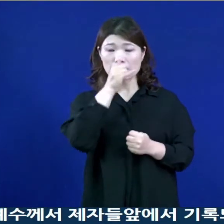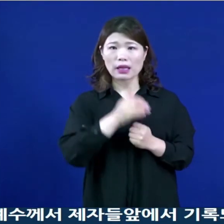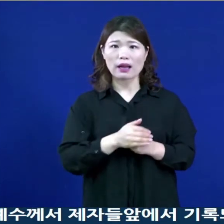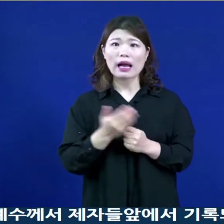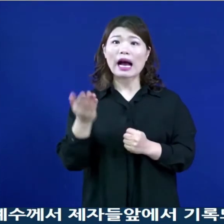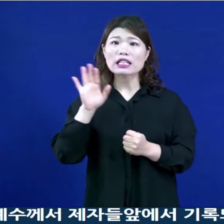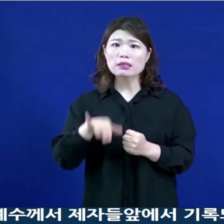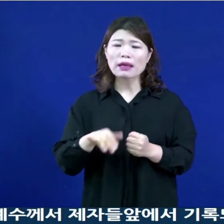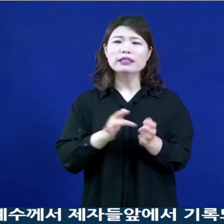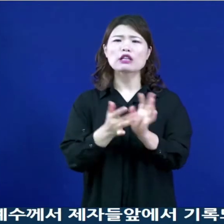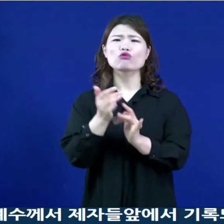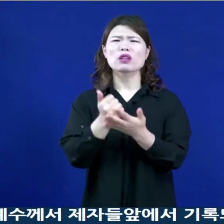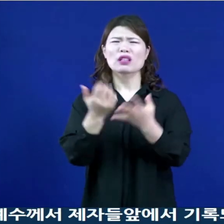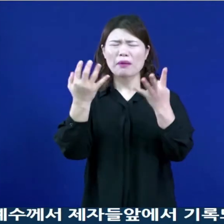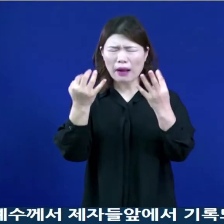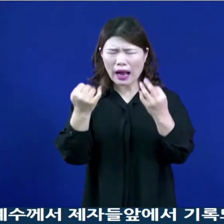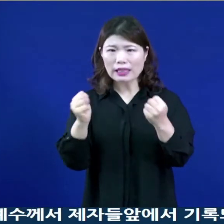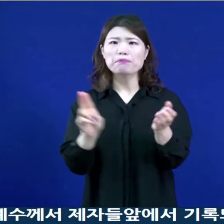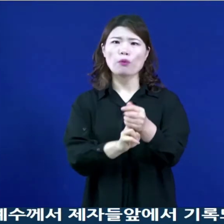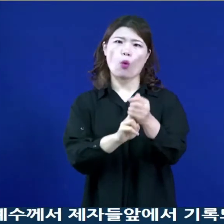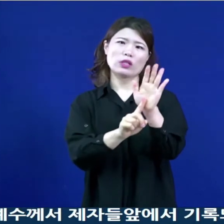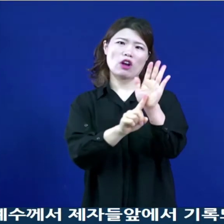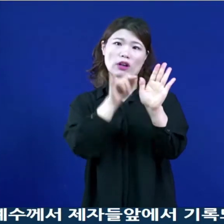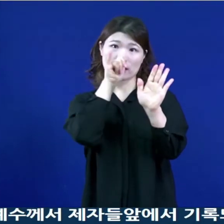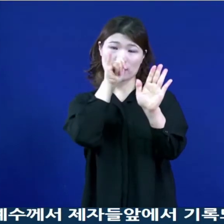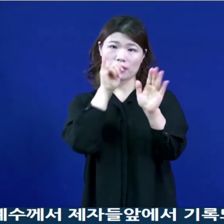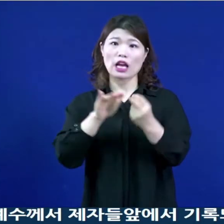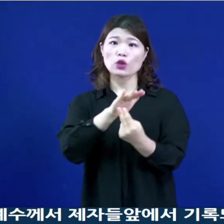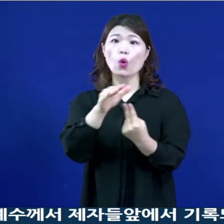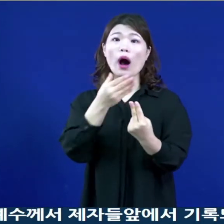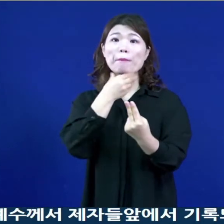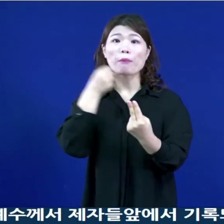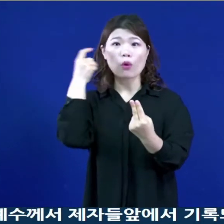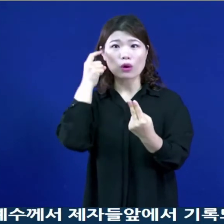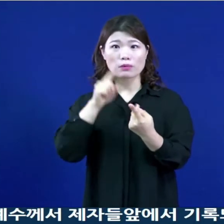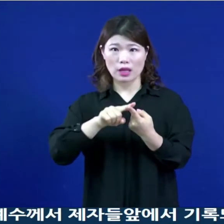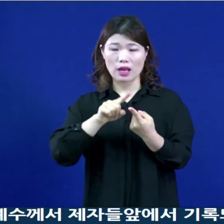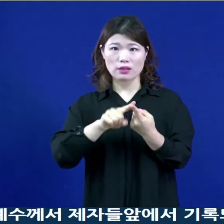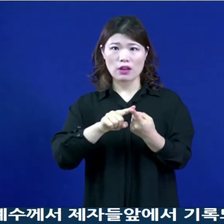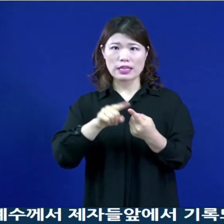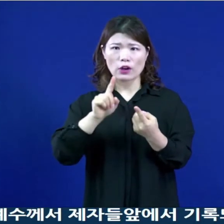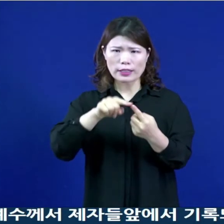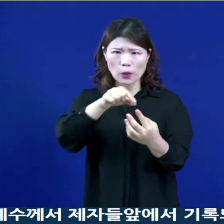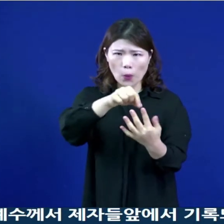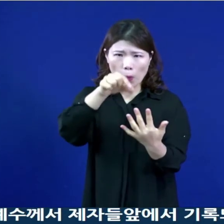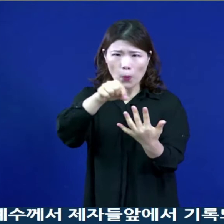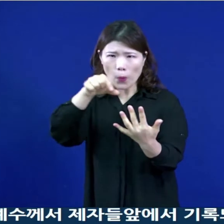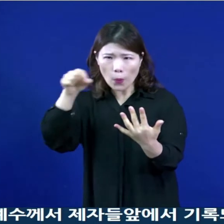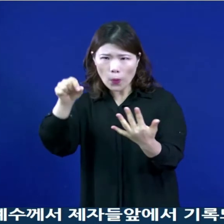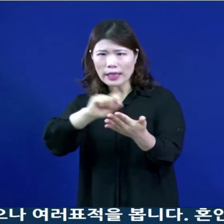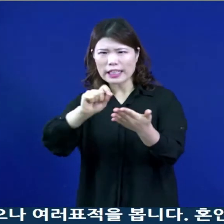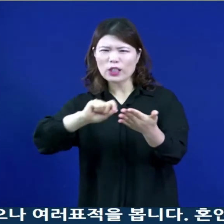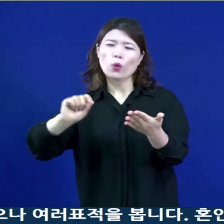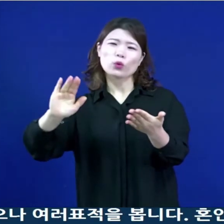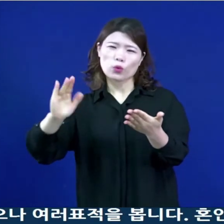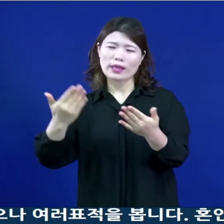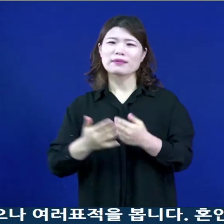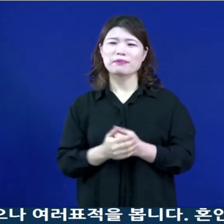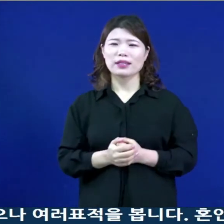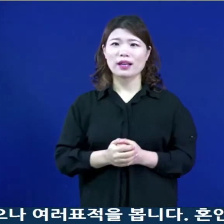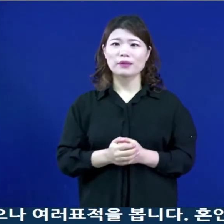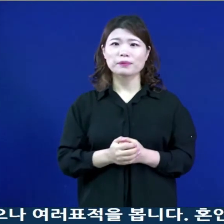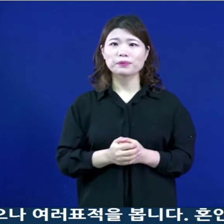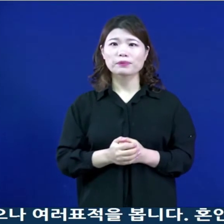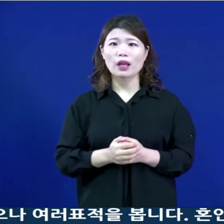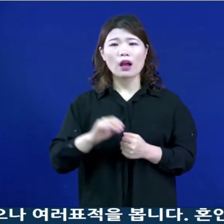더 많은 표적을 행하셨다는 겁니다. 요한복음에는 그것을 뽑아서 기록을 했다는 것이죠.